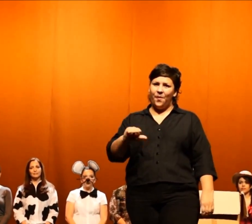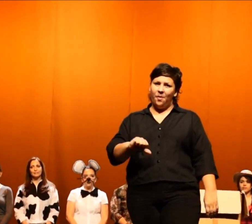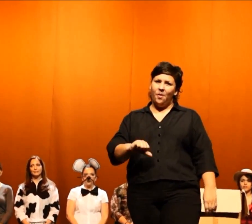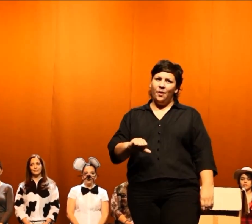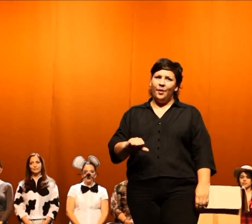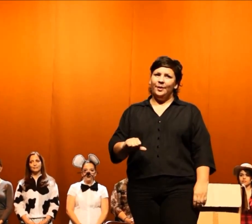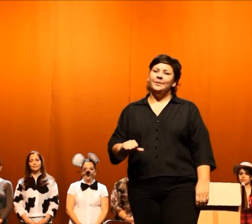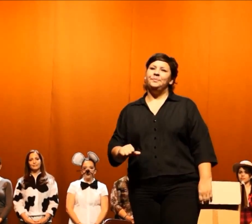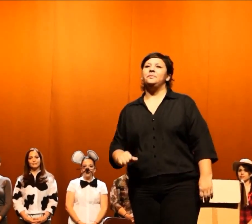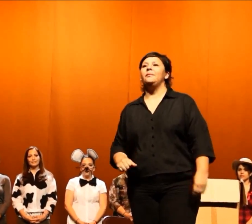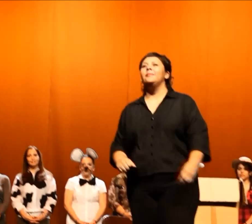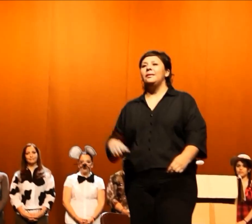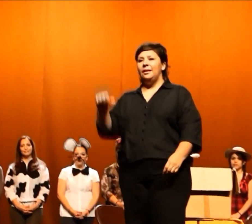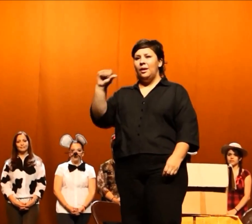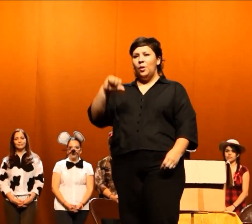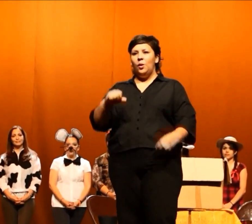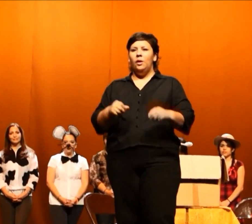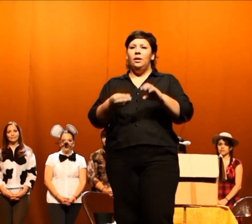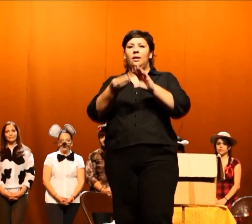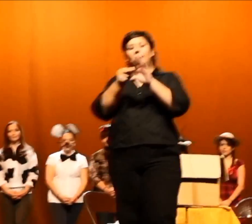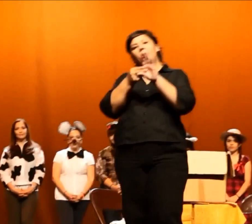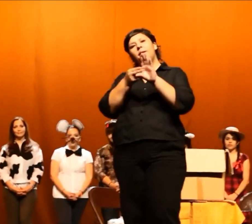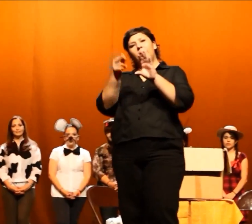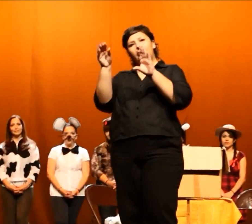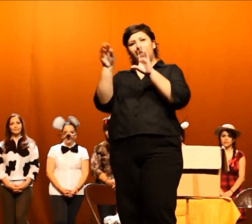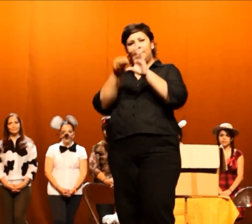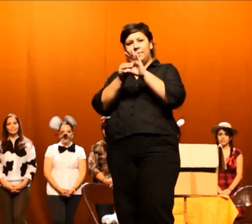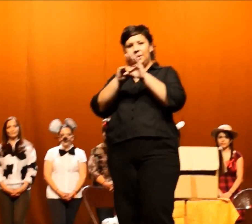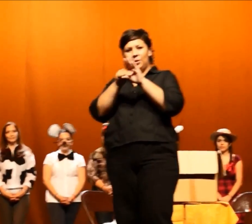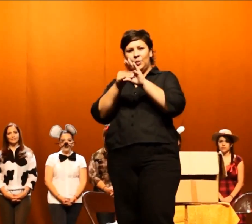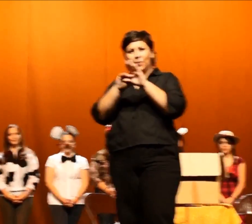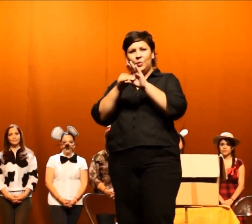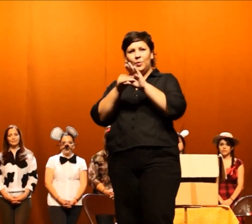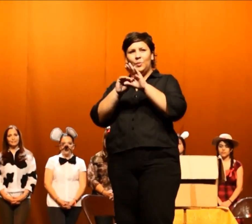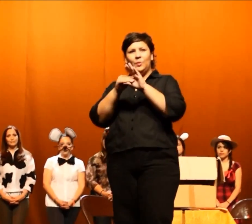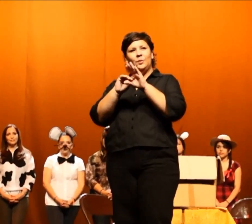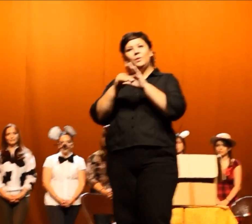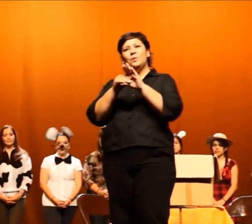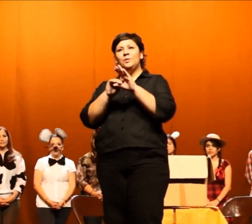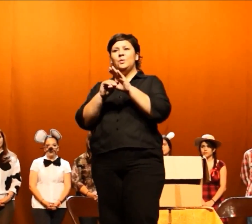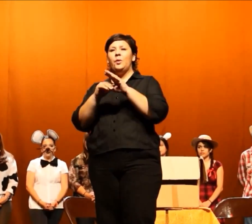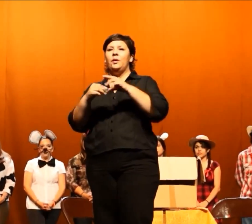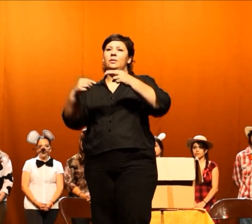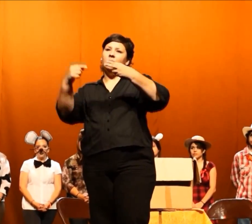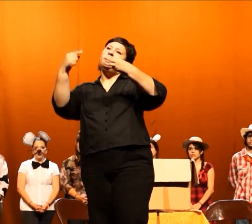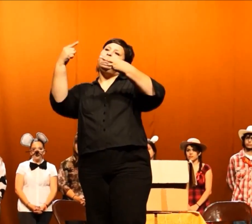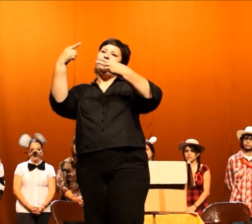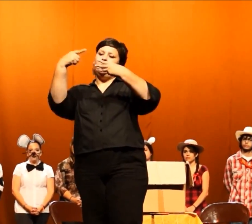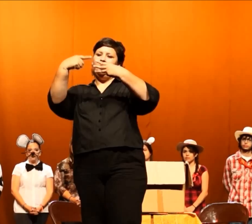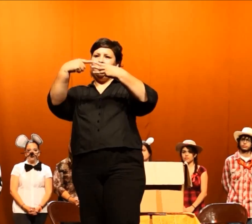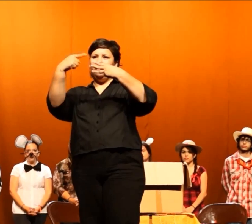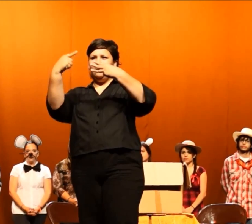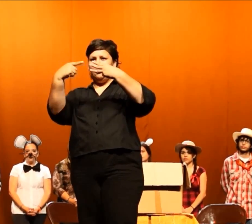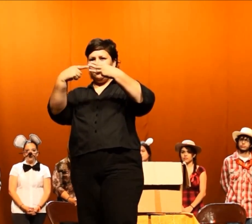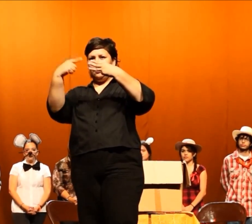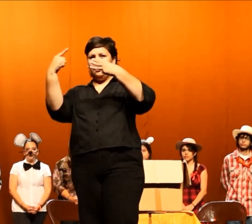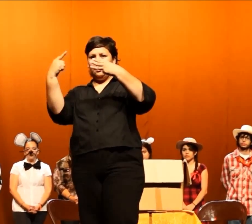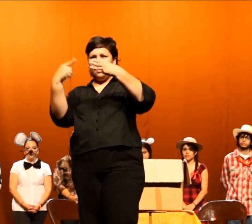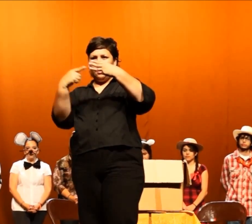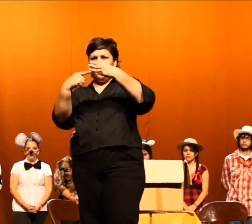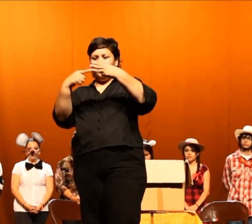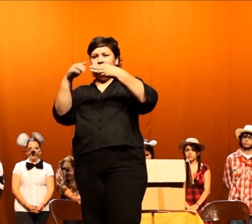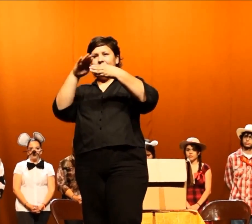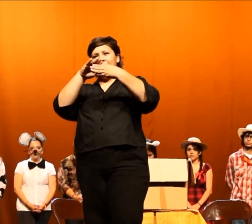Yo me siento muy feliz porque el curso de lenguaje de señas